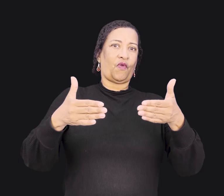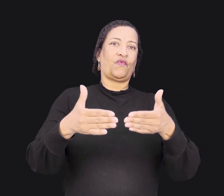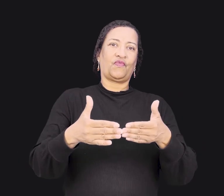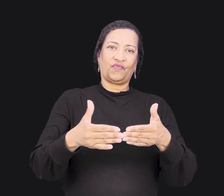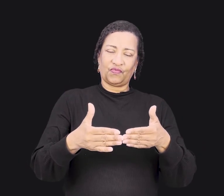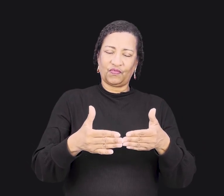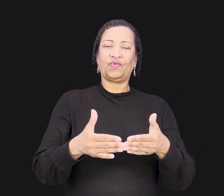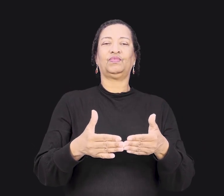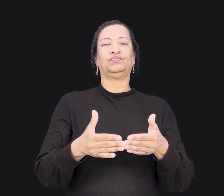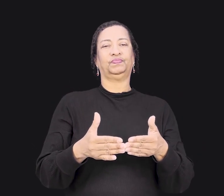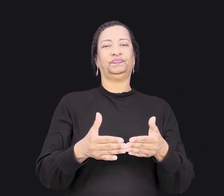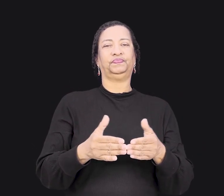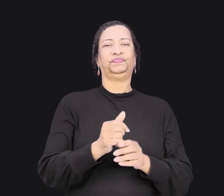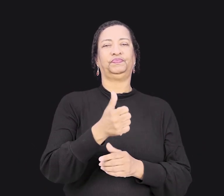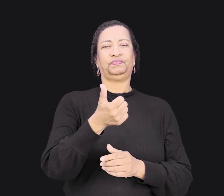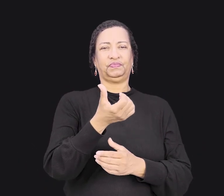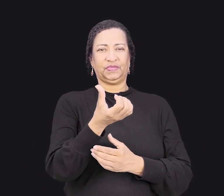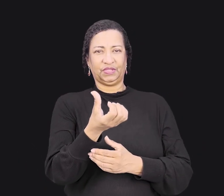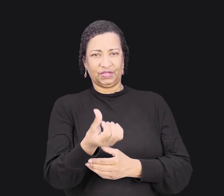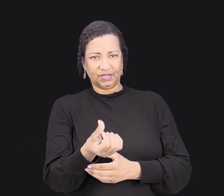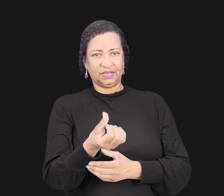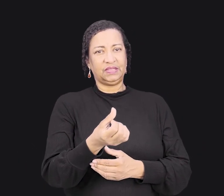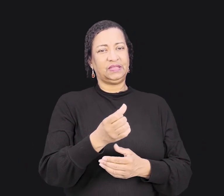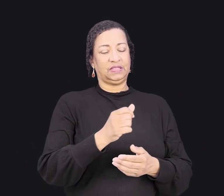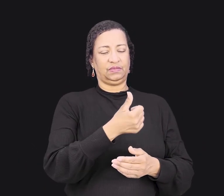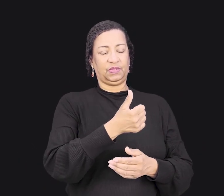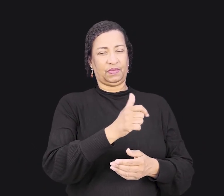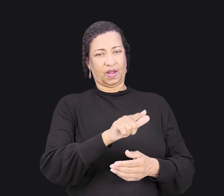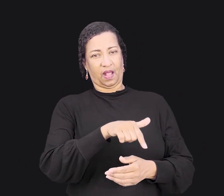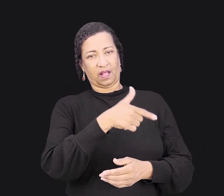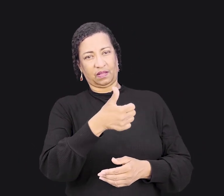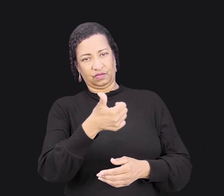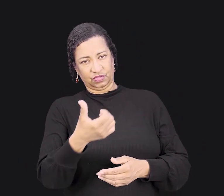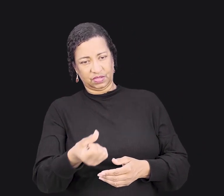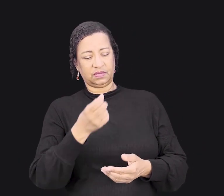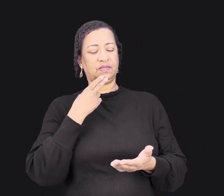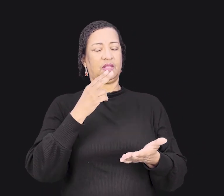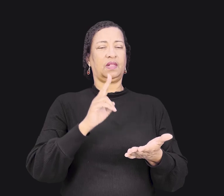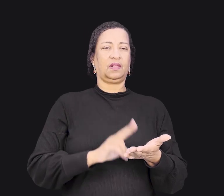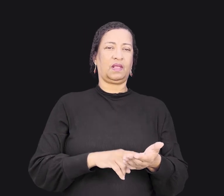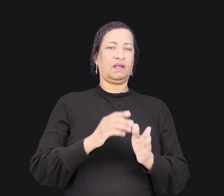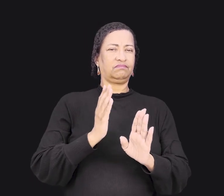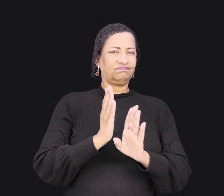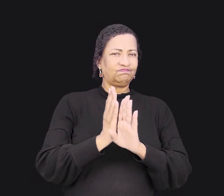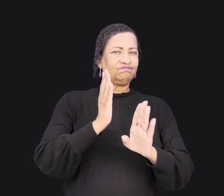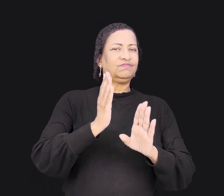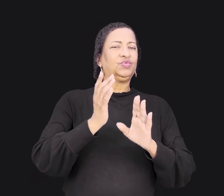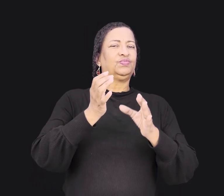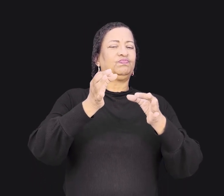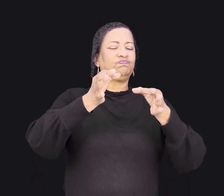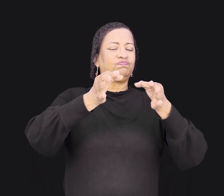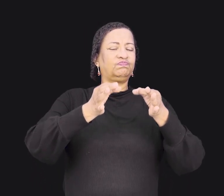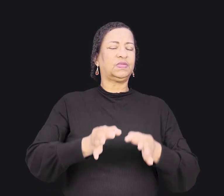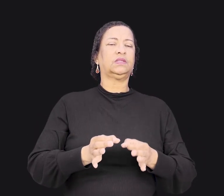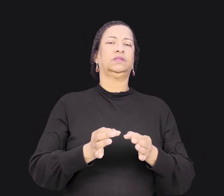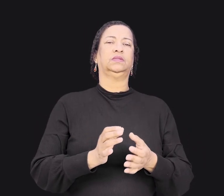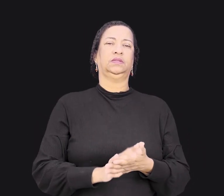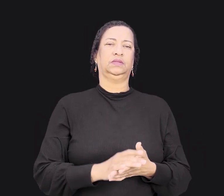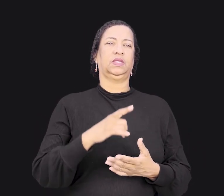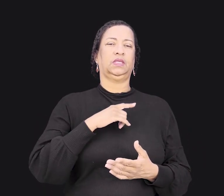o enfoque dos primeiros 16 versículos desta carta, nos quais descobrimos a bússola da certeza, que possui 8